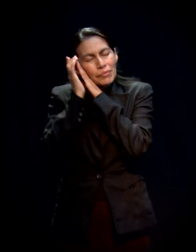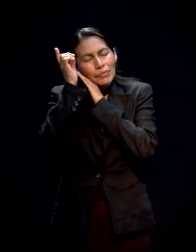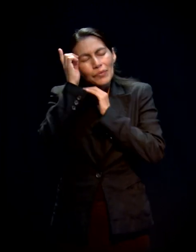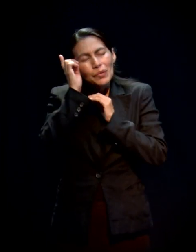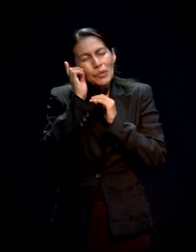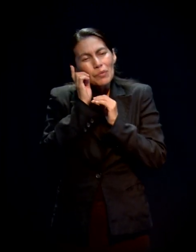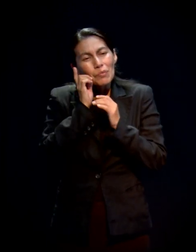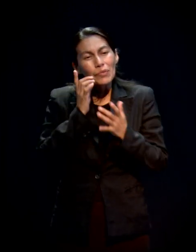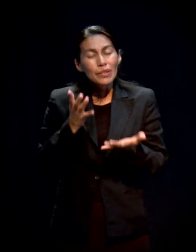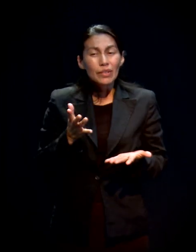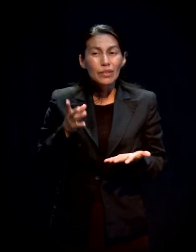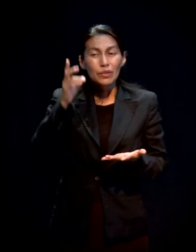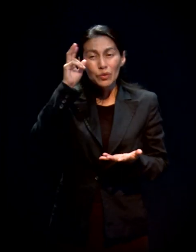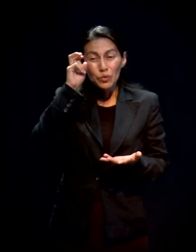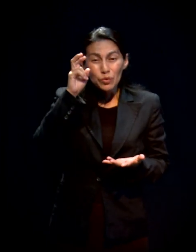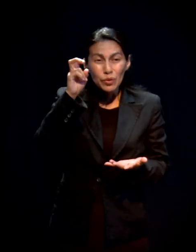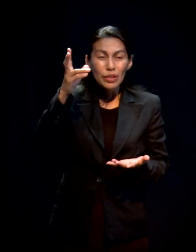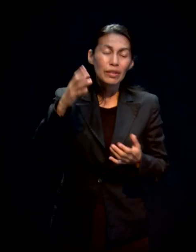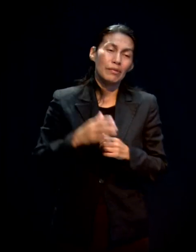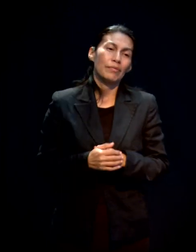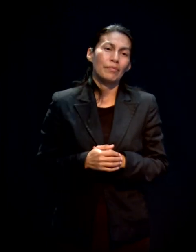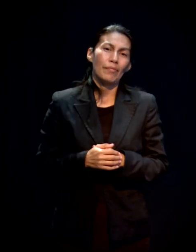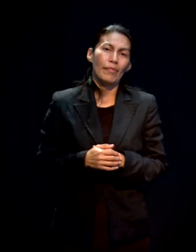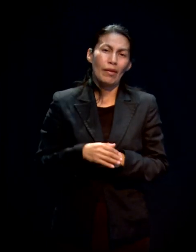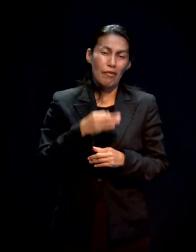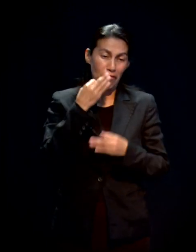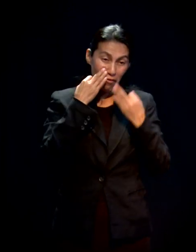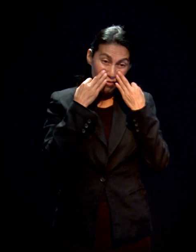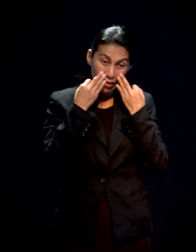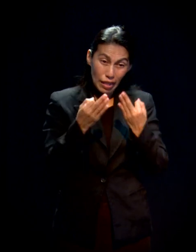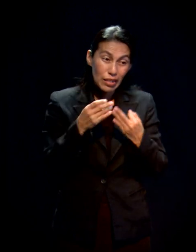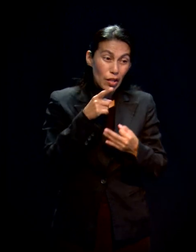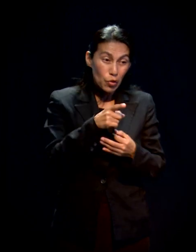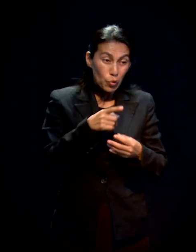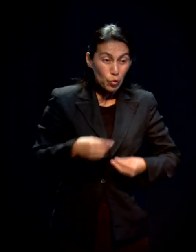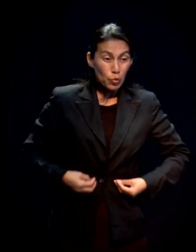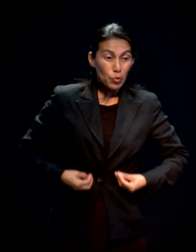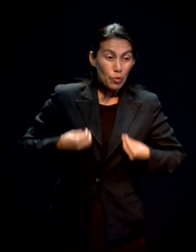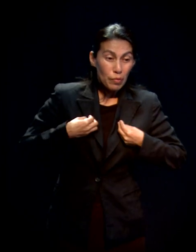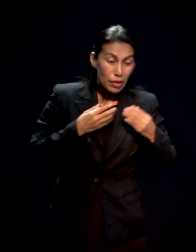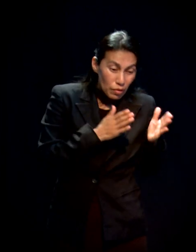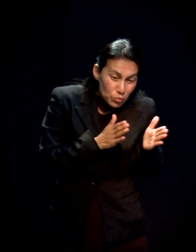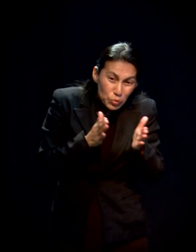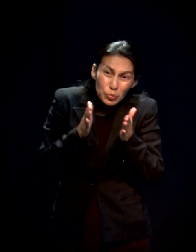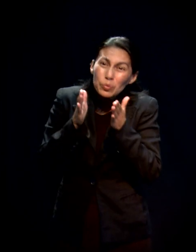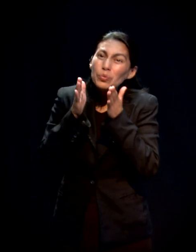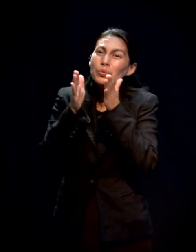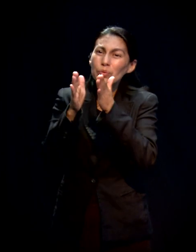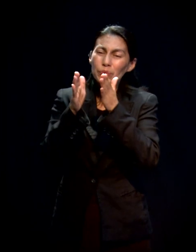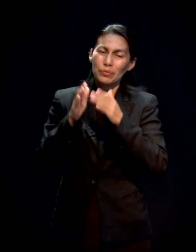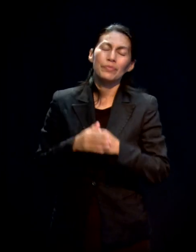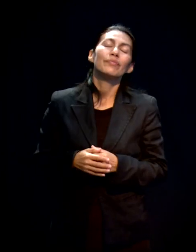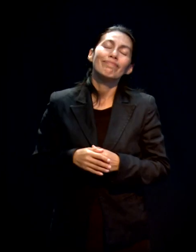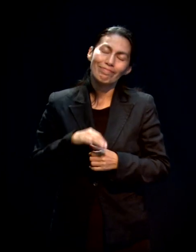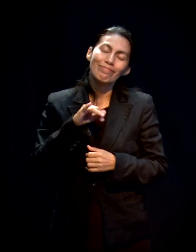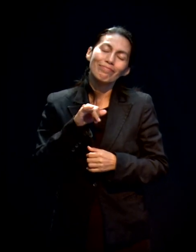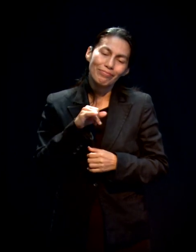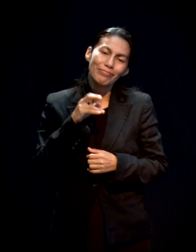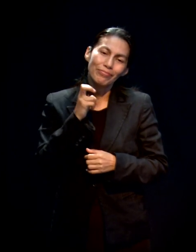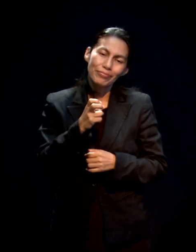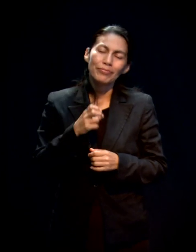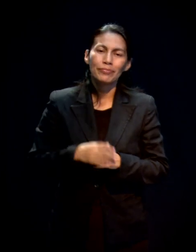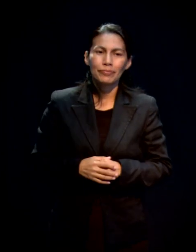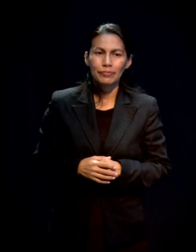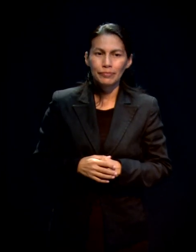es vivir en cristo un entrega en cristo y tú redirección hazte tu vida si así es